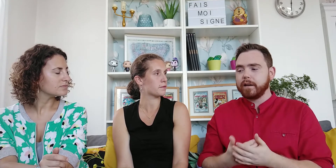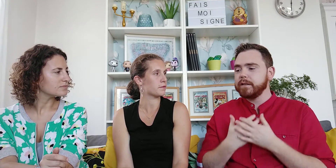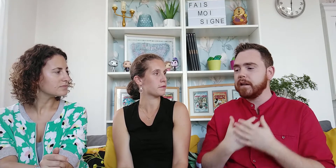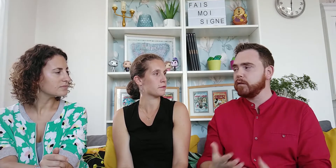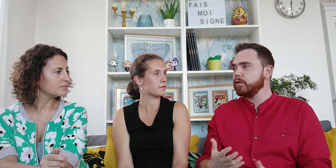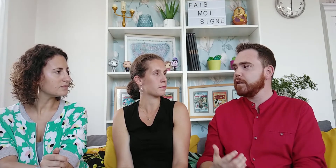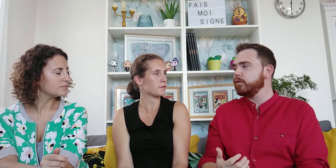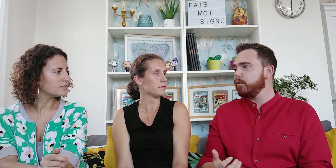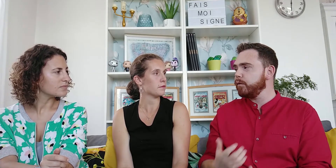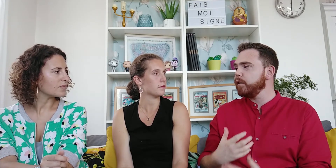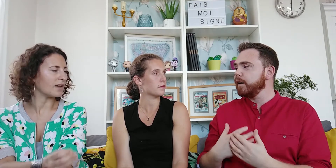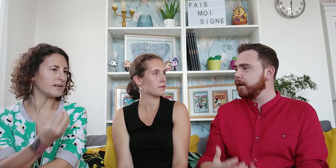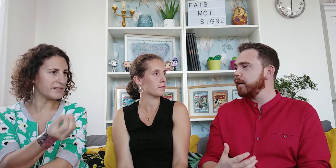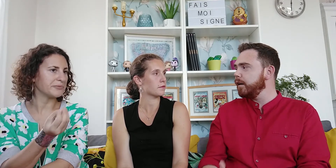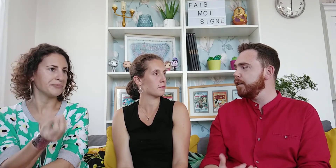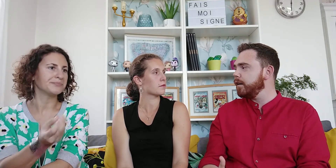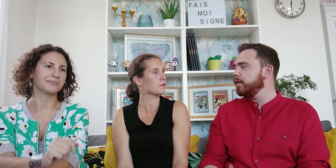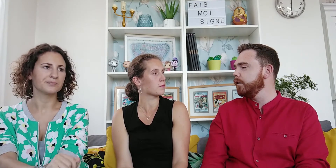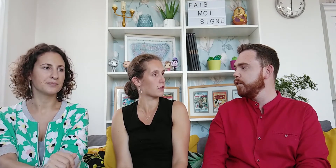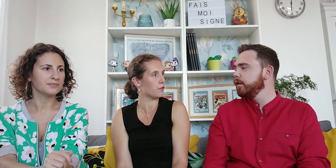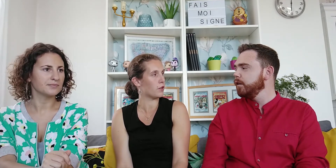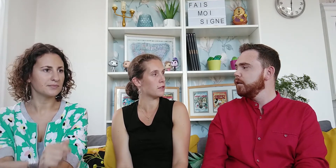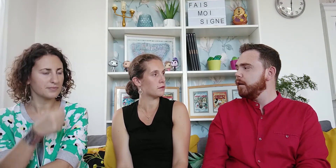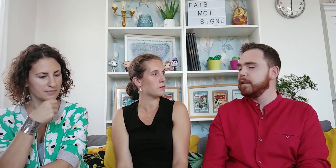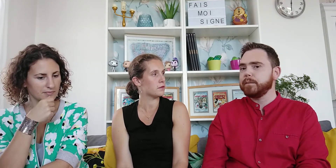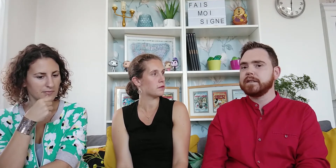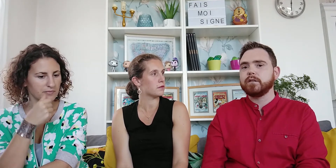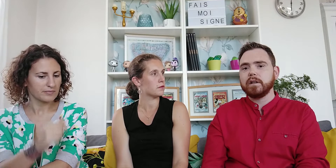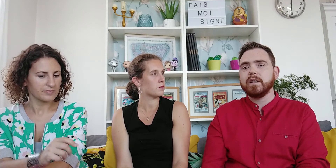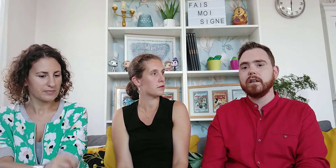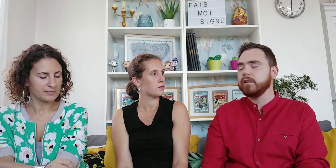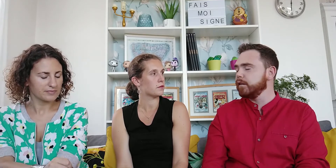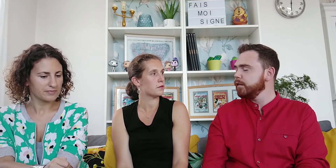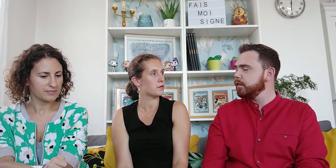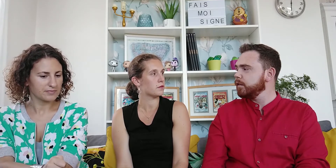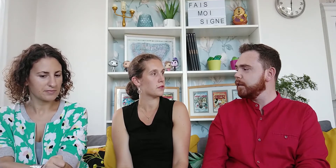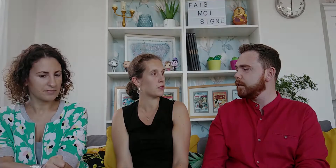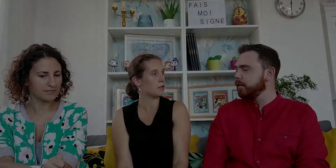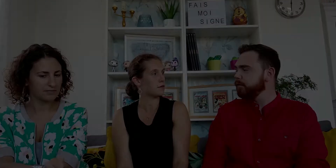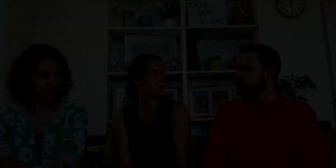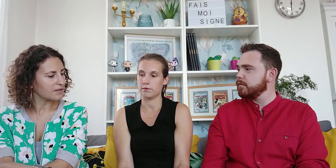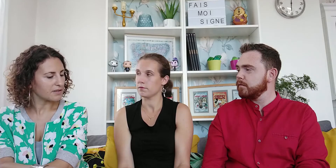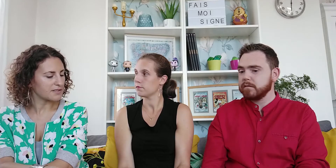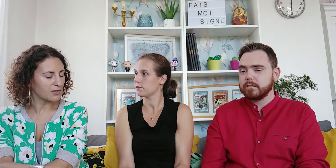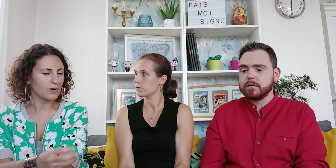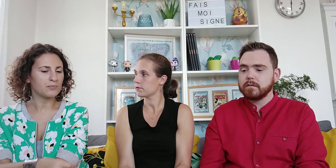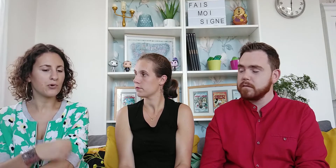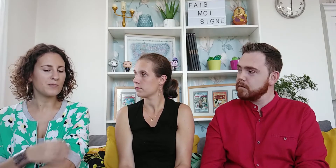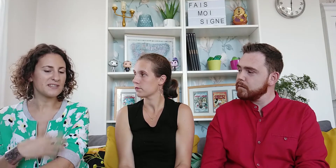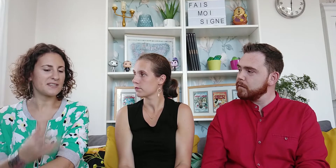réussir à se concentrer sur l'enfant et à créer un lien assez particulier grâce à ça. Et c'est quoi les premiers signes